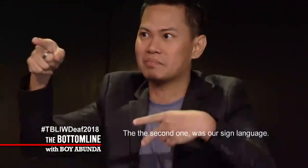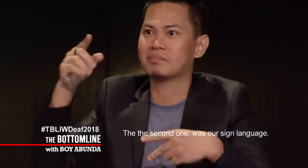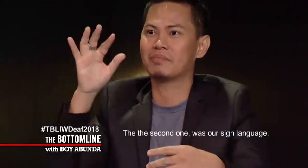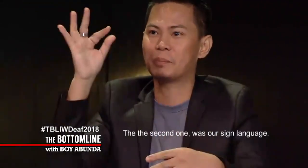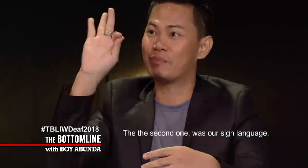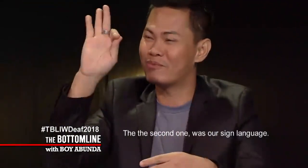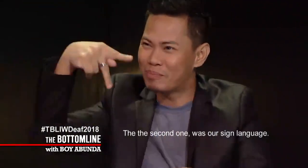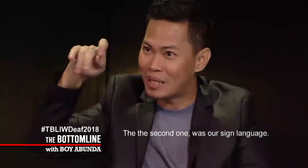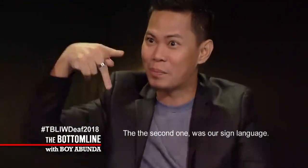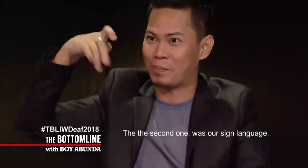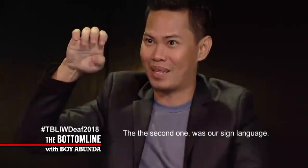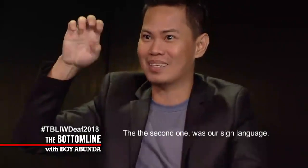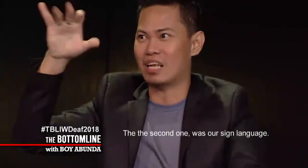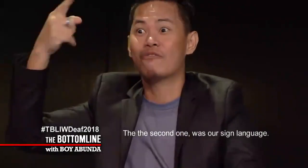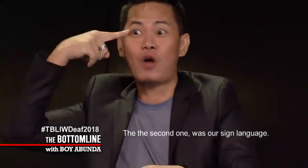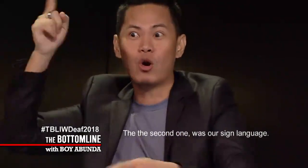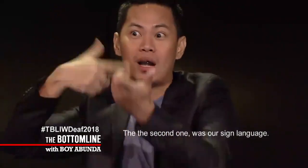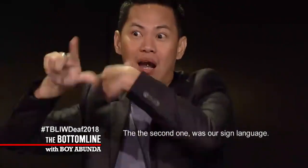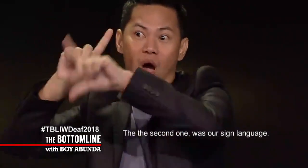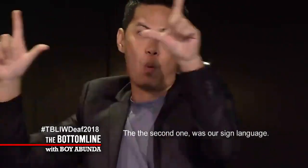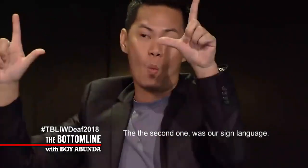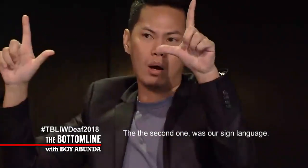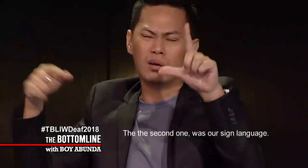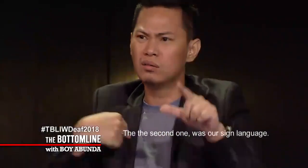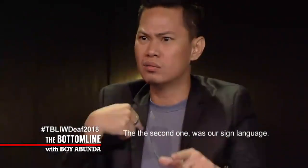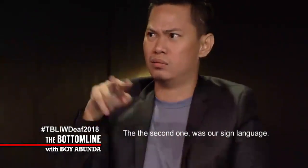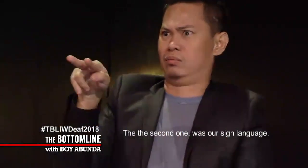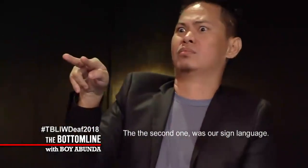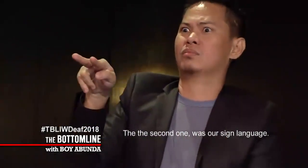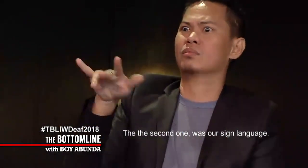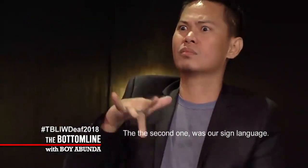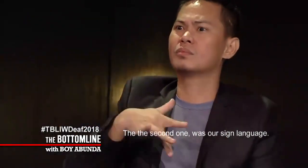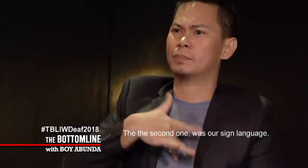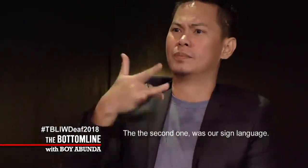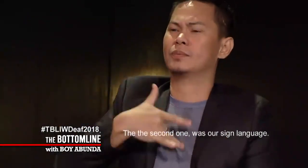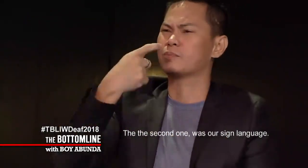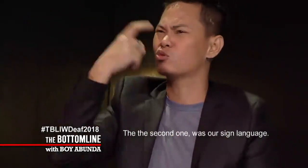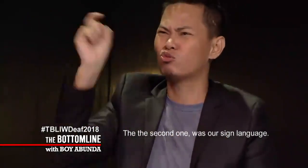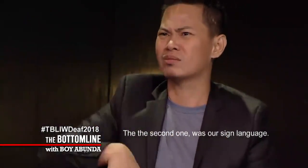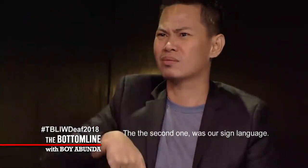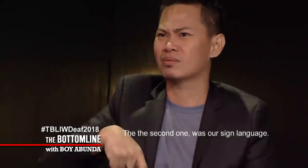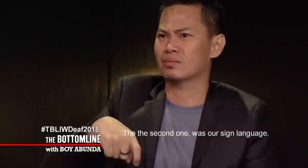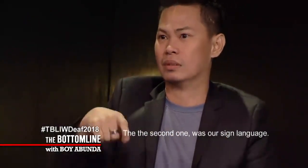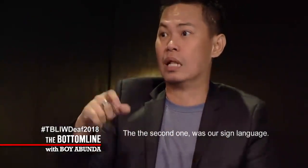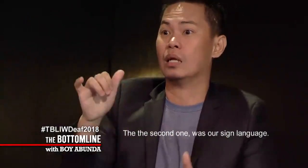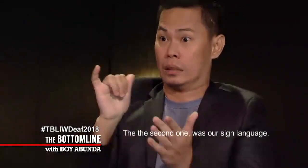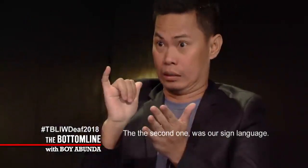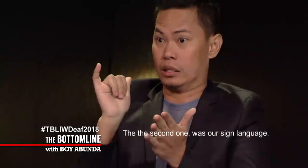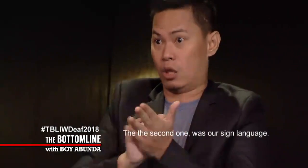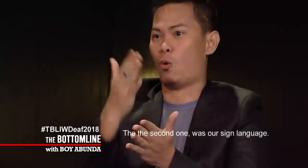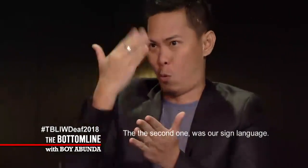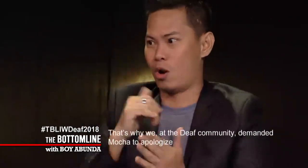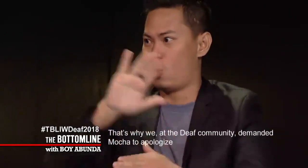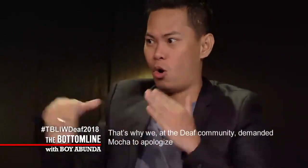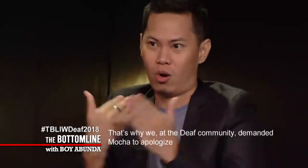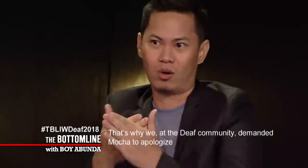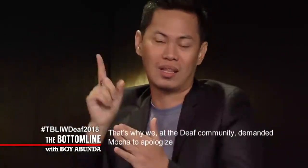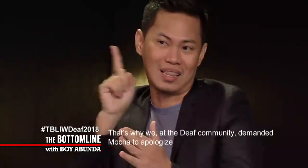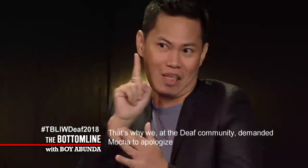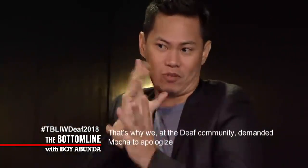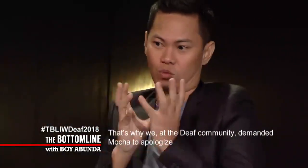Then yung pangalawa, yung Pepe para dun sa Filipino Sign Language, yung sa senyas namin.